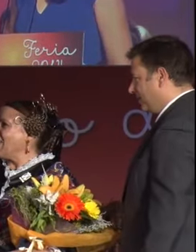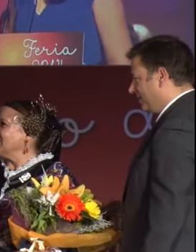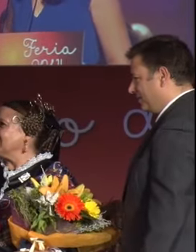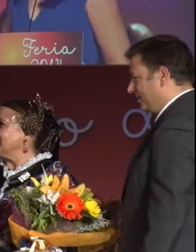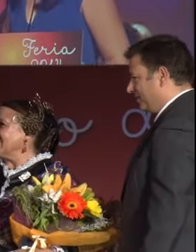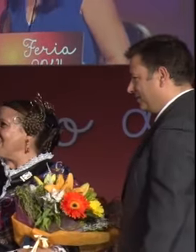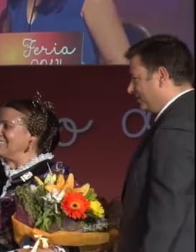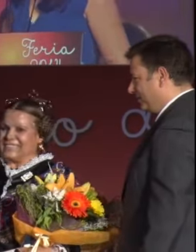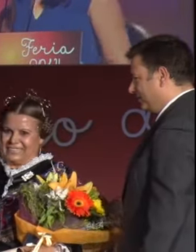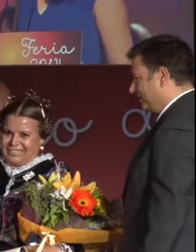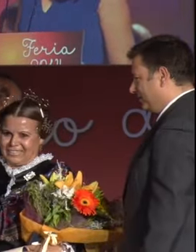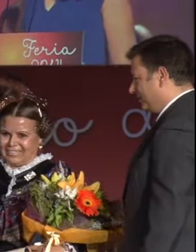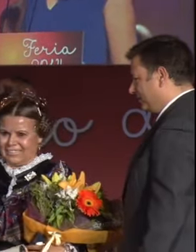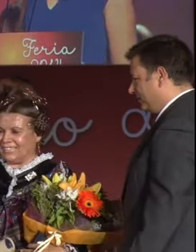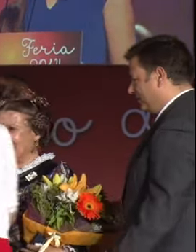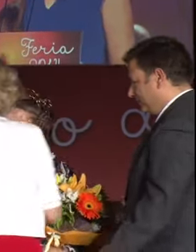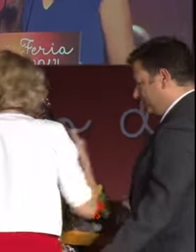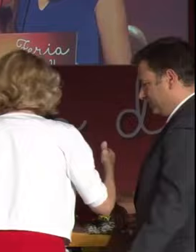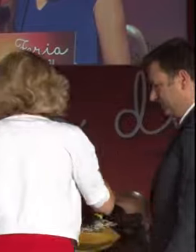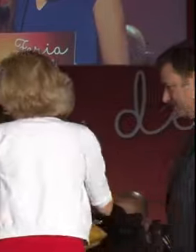Un aplauso.